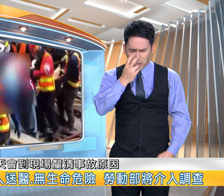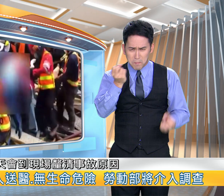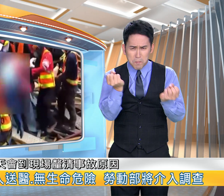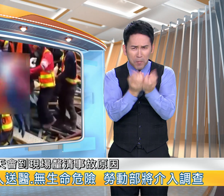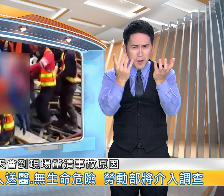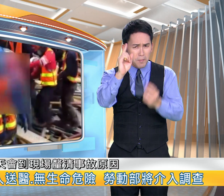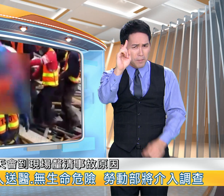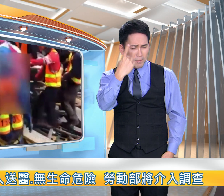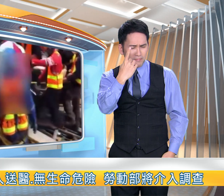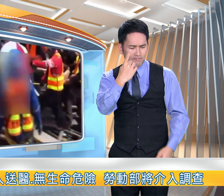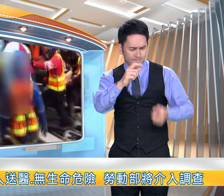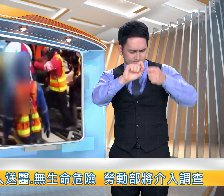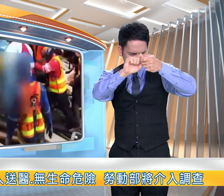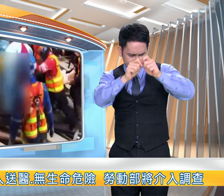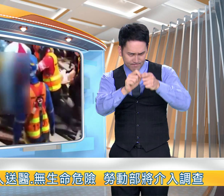因。